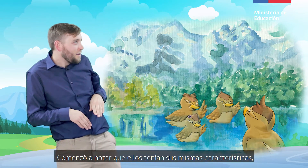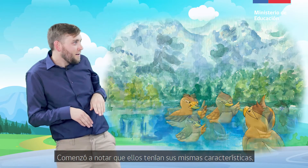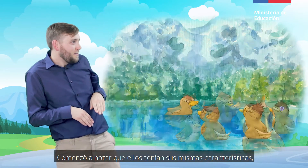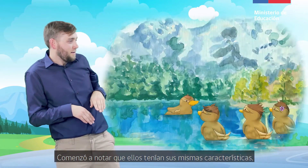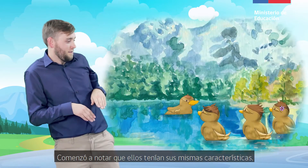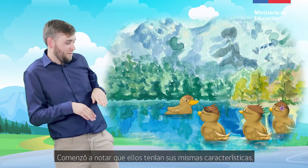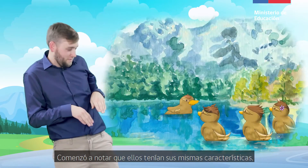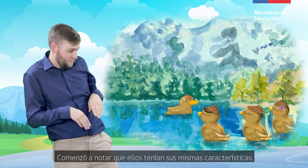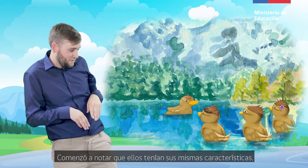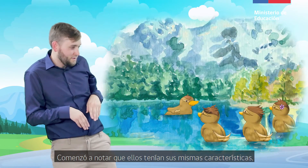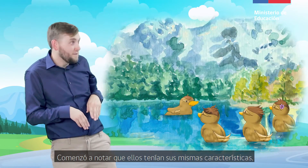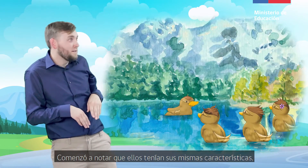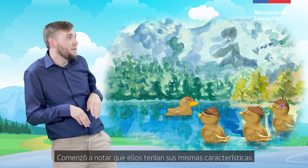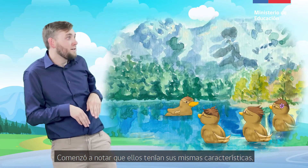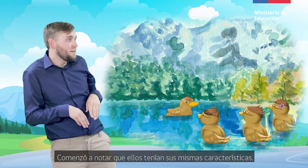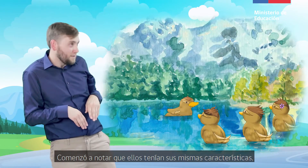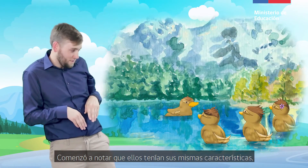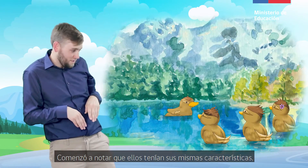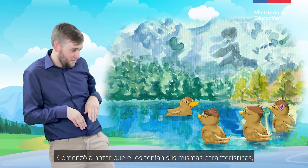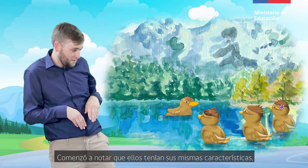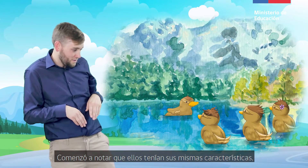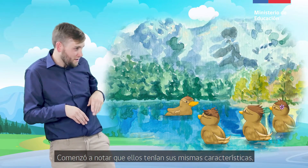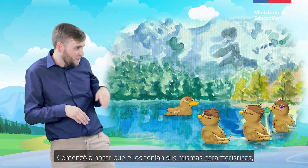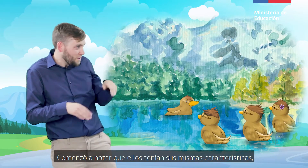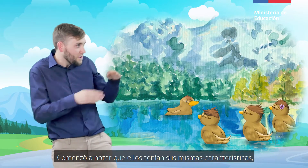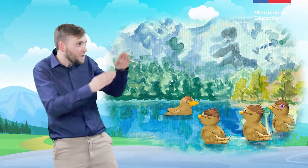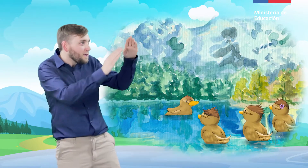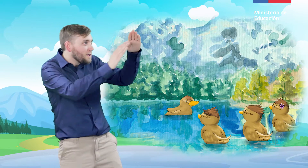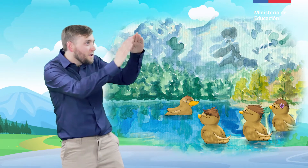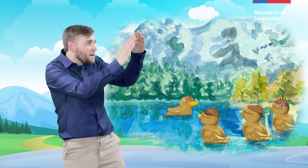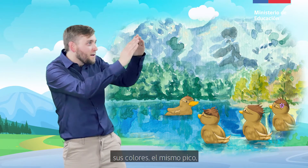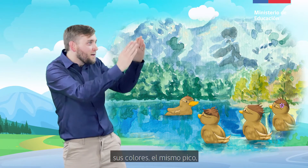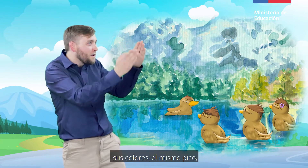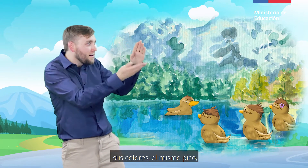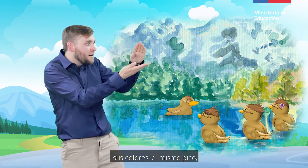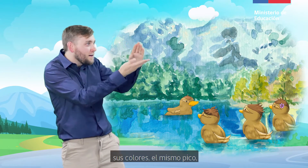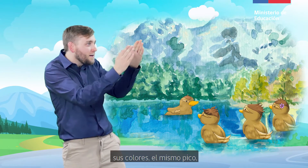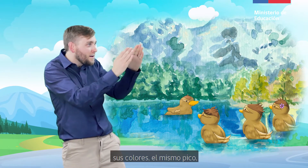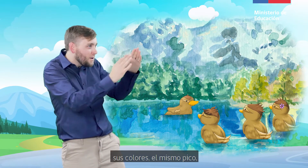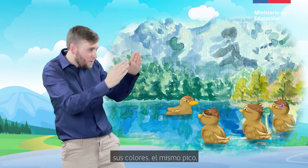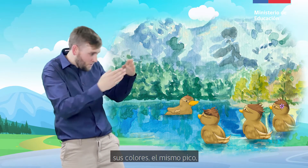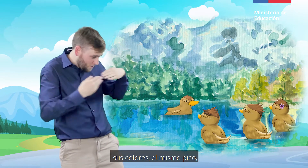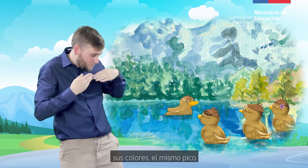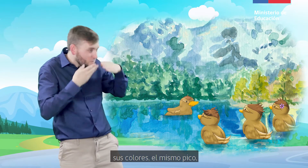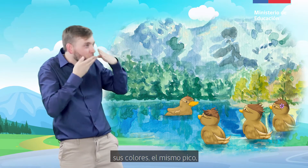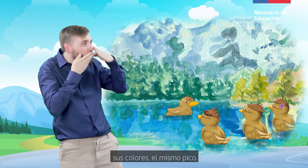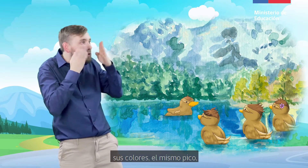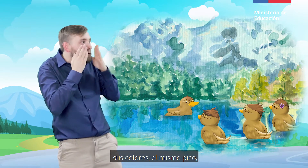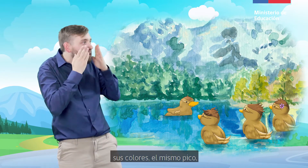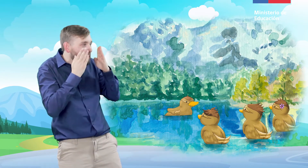Comenzó a notar que ellos tenían sus mismas características, sus colores, el mismo pico,